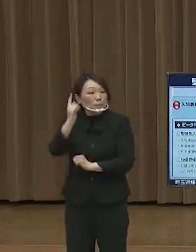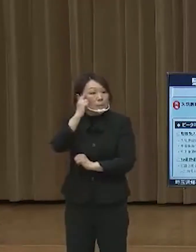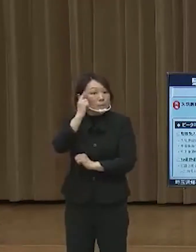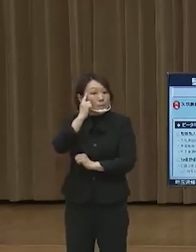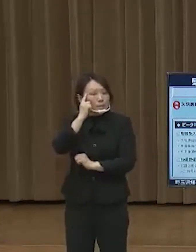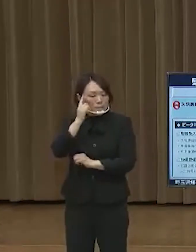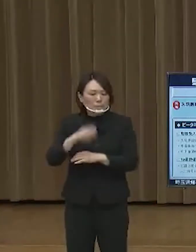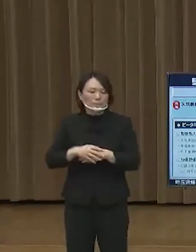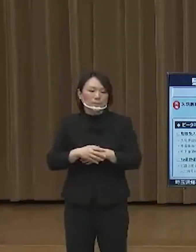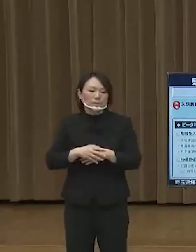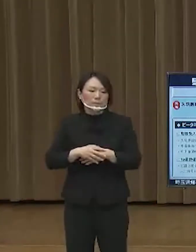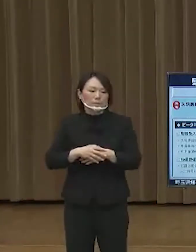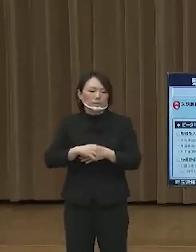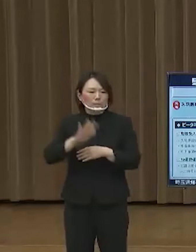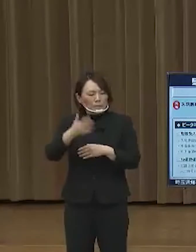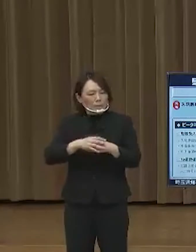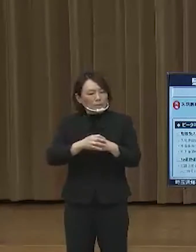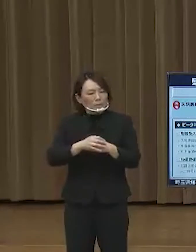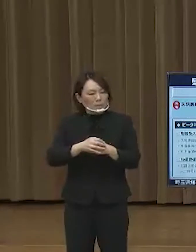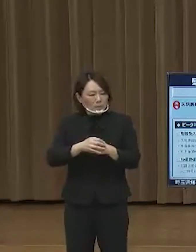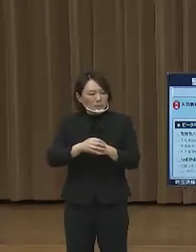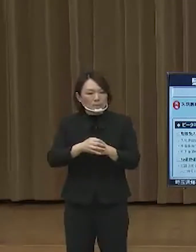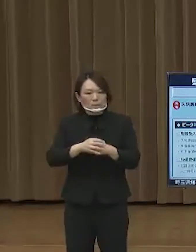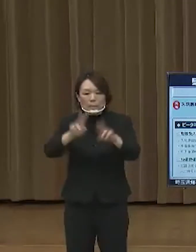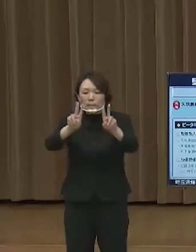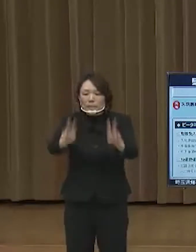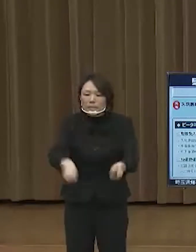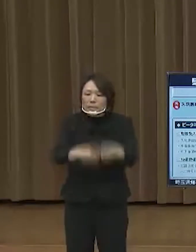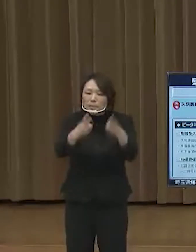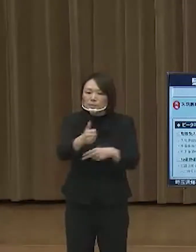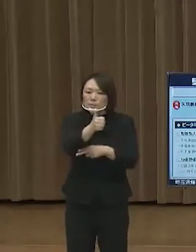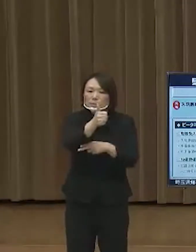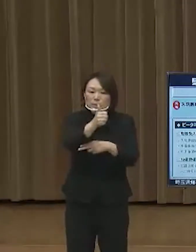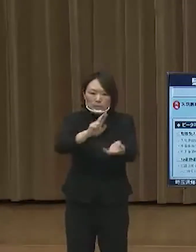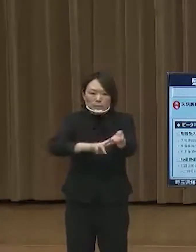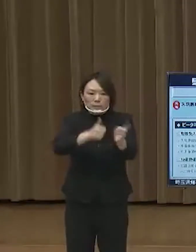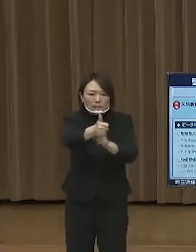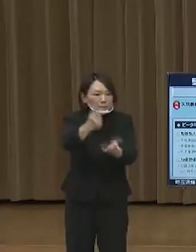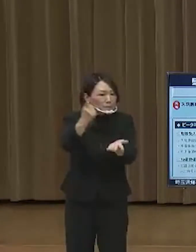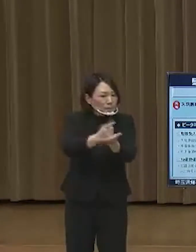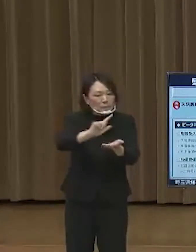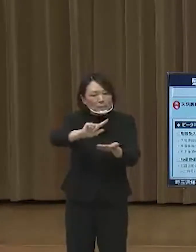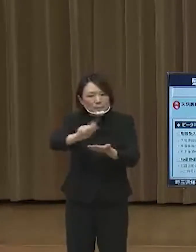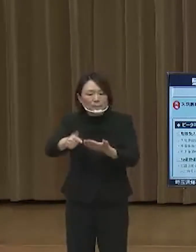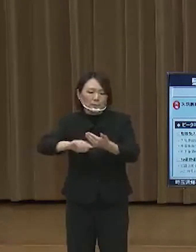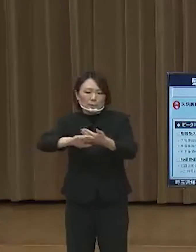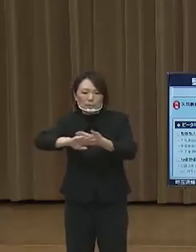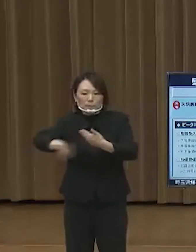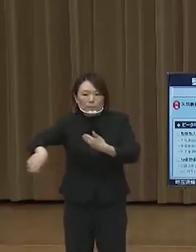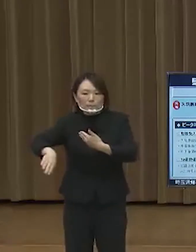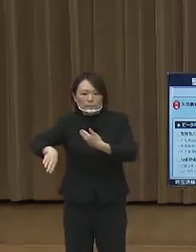ところもあるので必ずしも専門医が専門のところというわけではなくないのかもしれません。